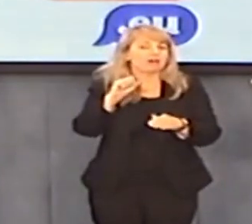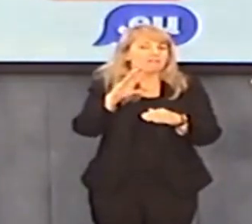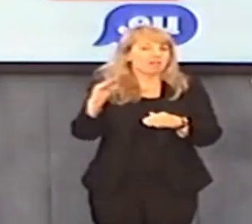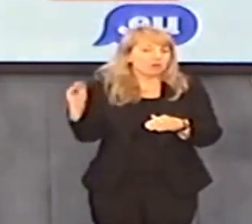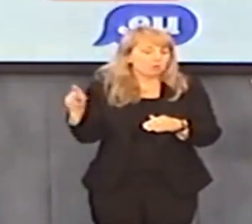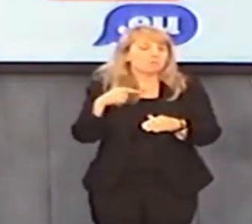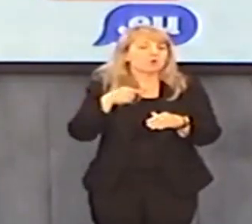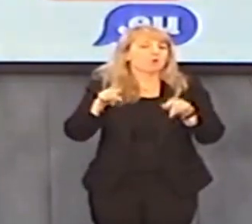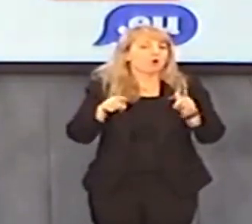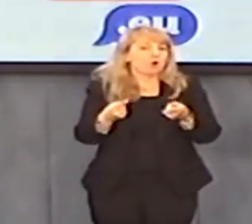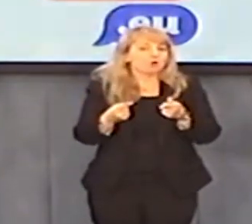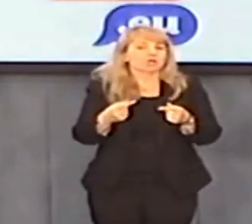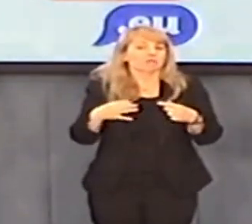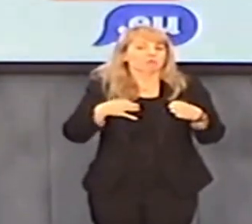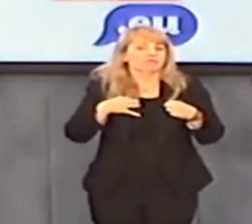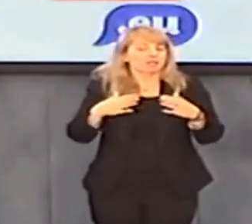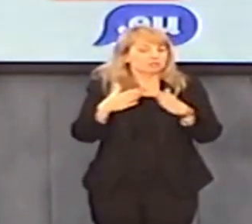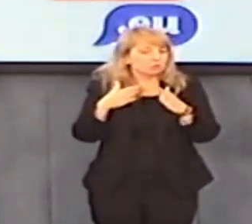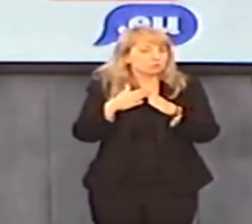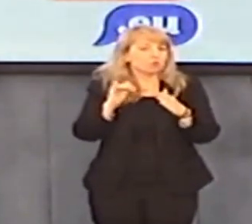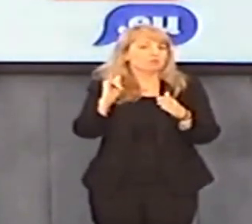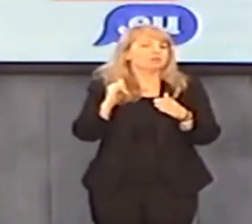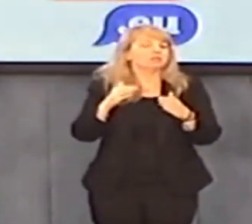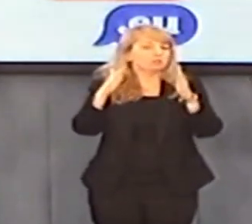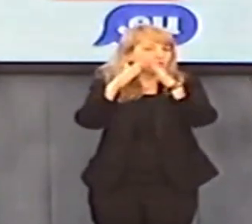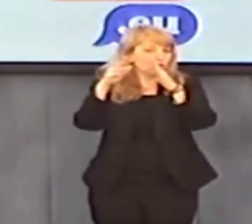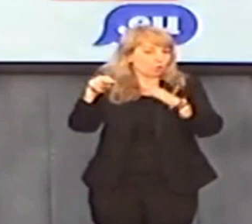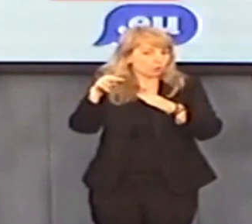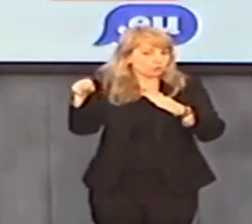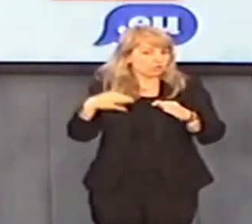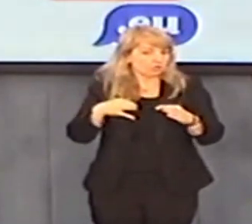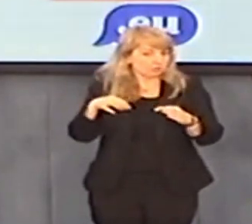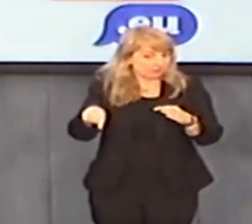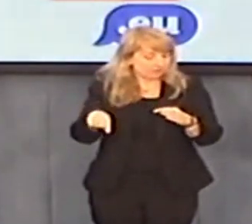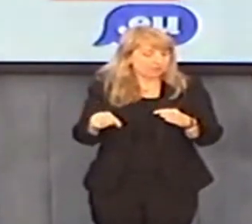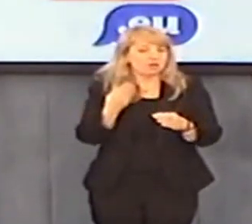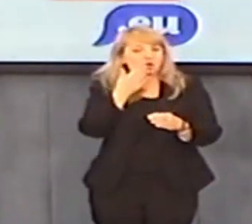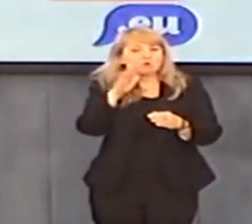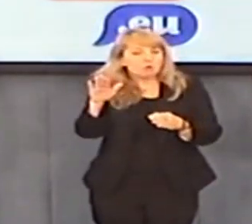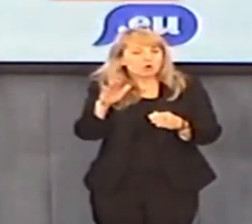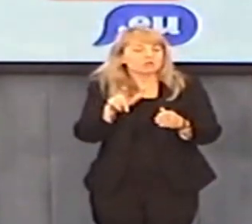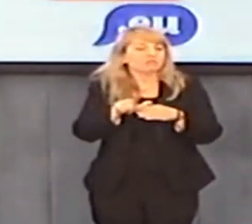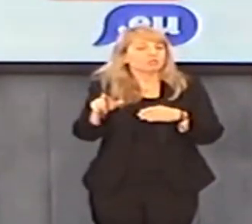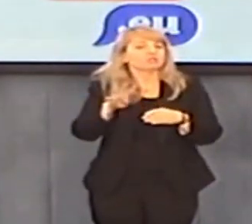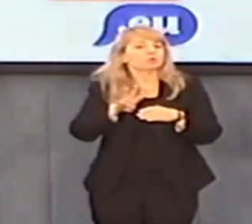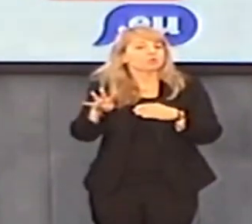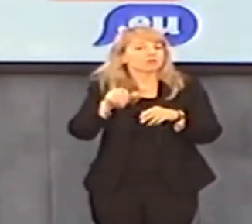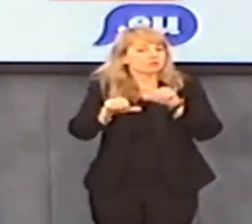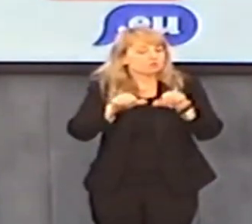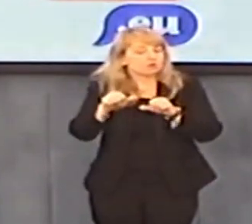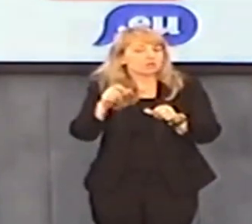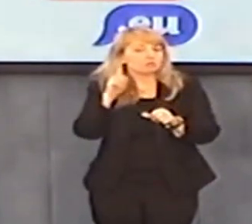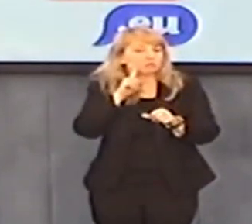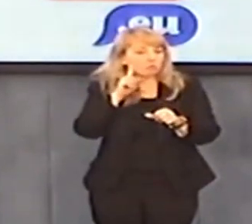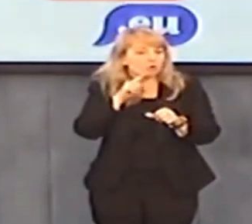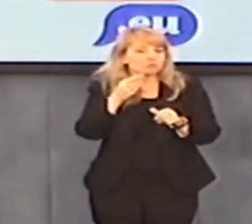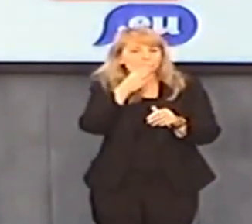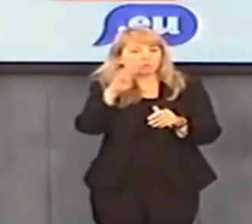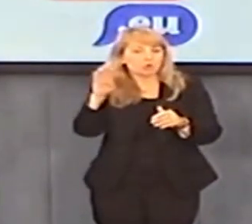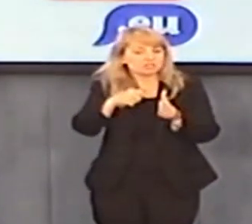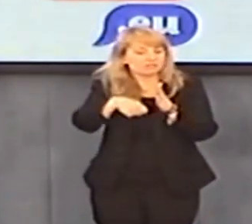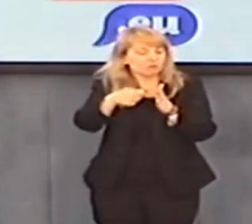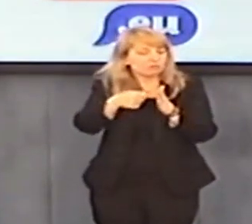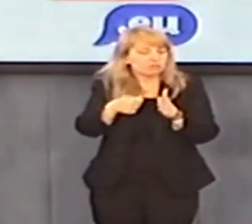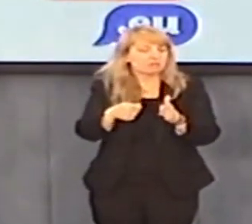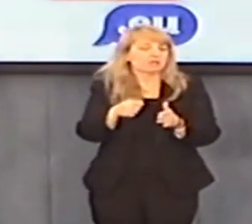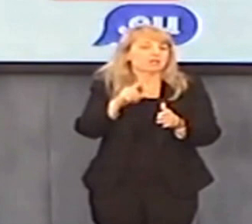organizował spotkania w prywatnych domach i na plebanii. Pokazywał 12-14-letnim chłopcom filmy pornograficzne